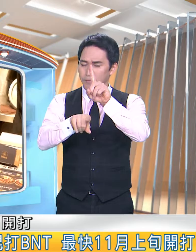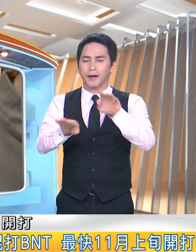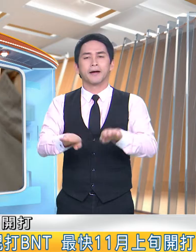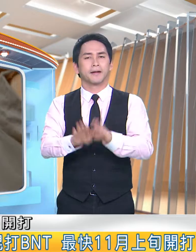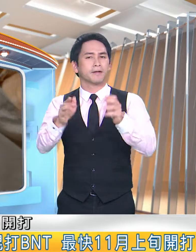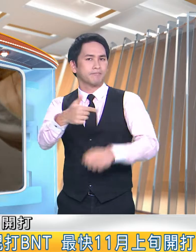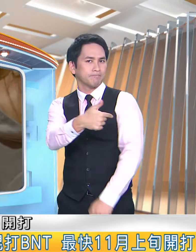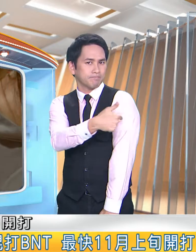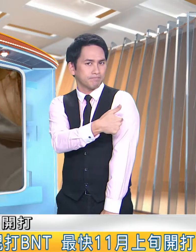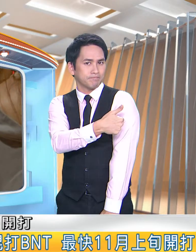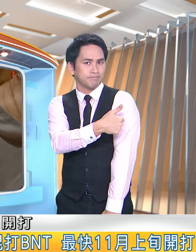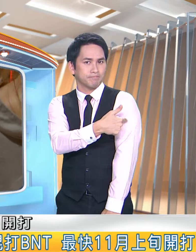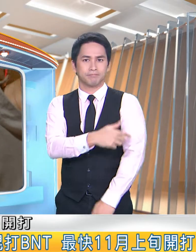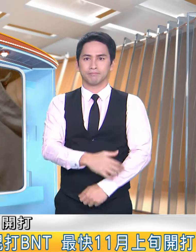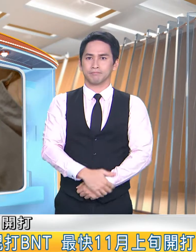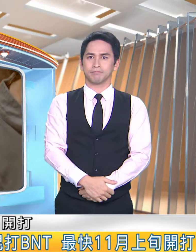在11月上旬开打。